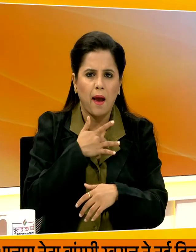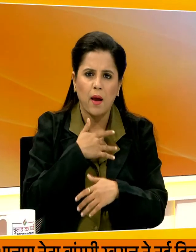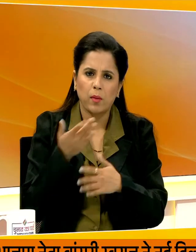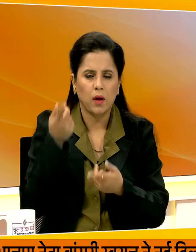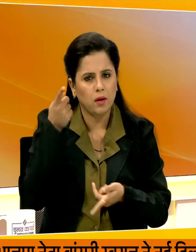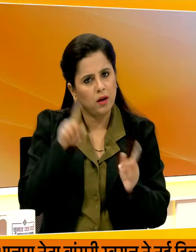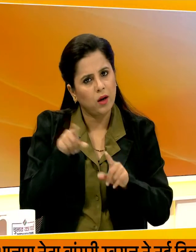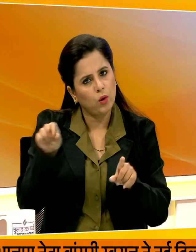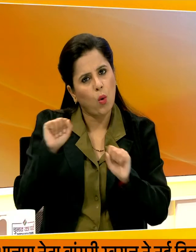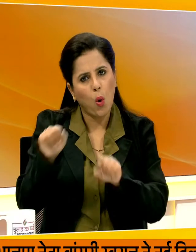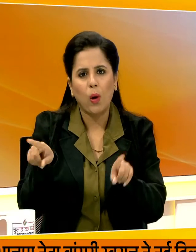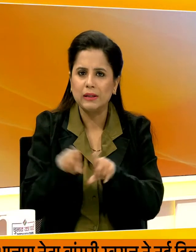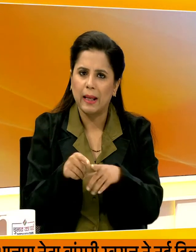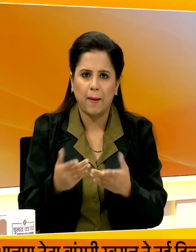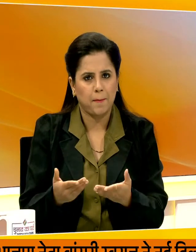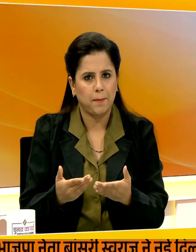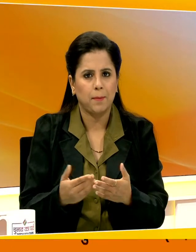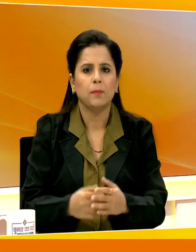स्ट्रैटेजी है।